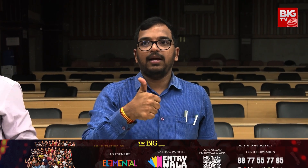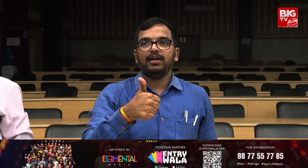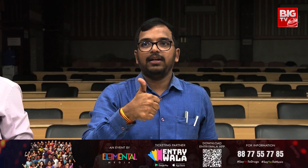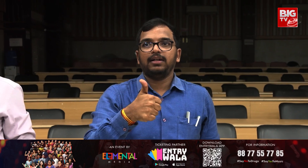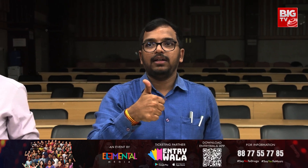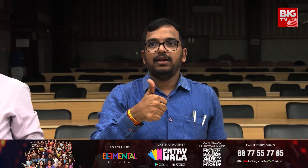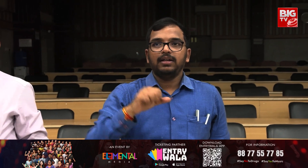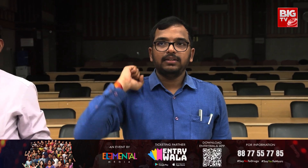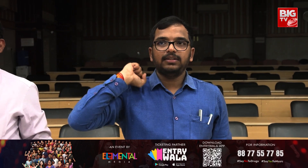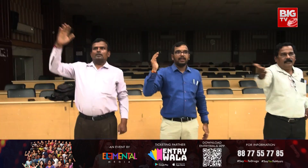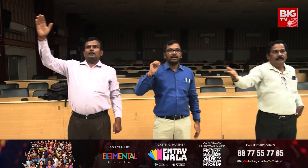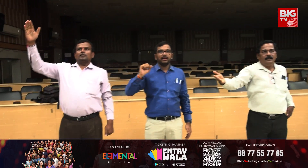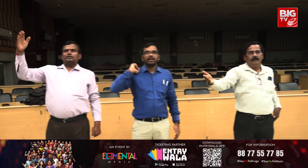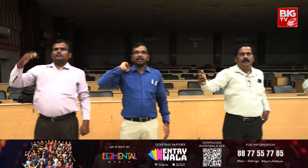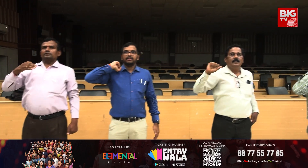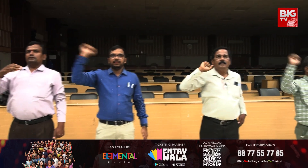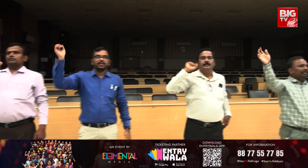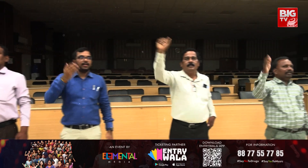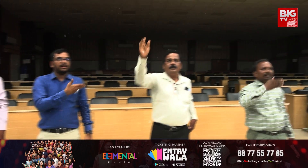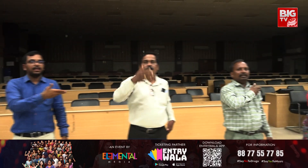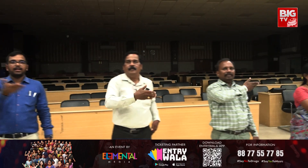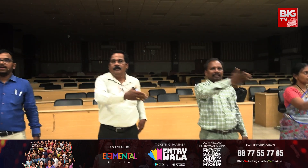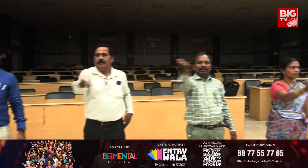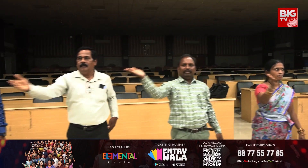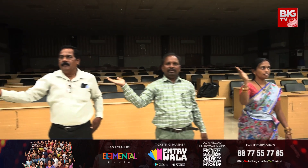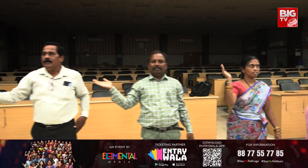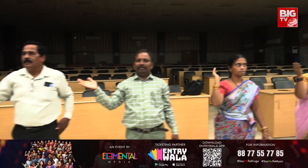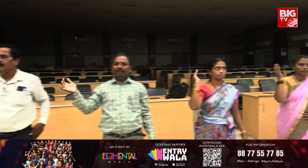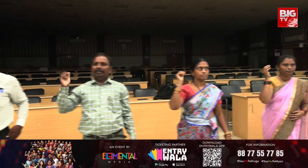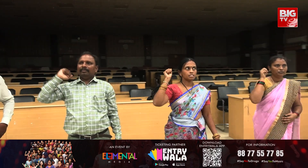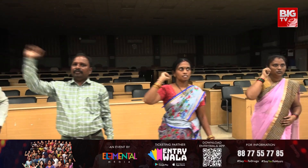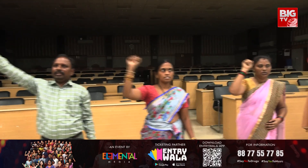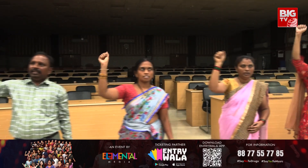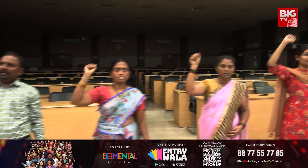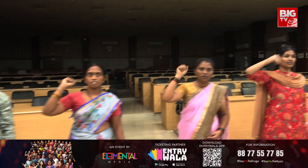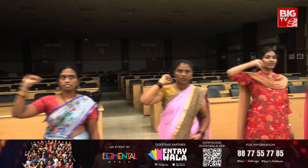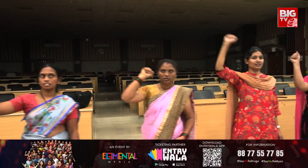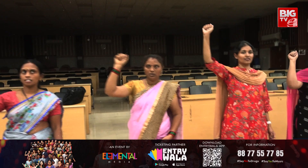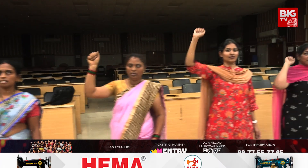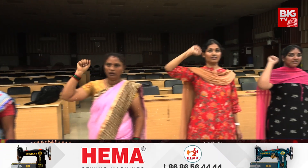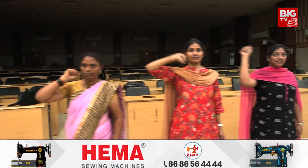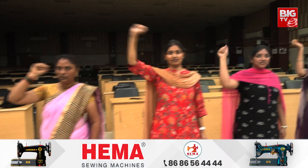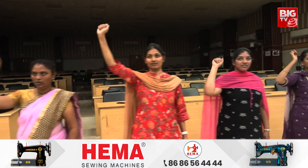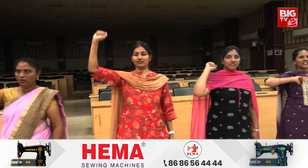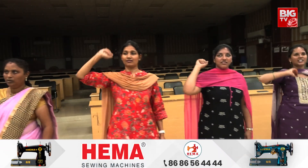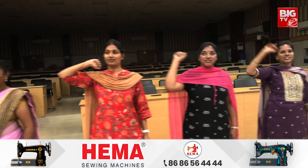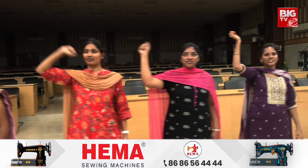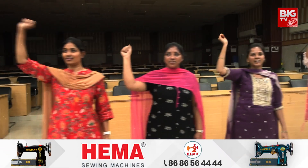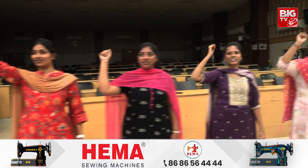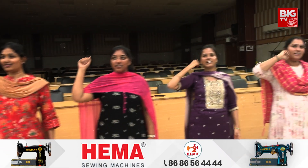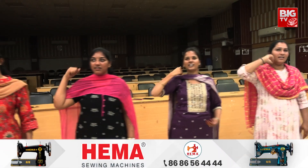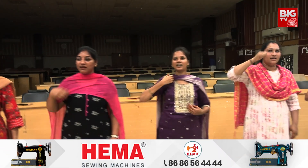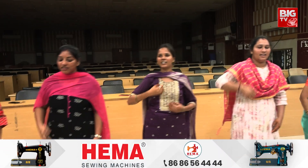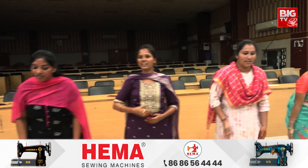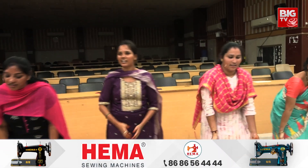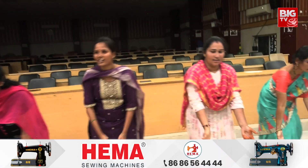కనిపించేలా ప్రదర్శించాలని తెలిపారు. త్వరలోనే జిల్లా పాఠశాలలు, భవితా కేంద్రాలు, ఆరోగ్య శాఖ సిబ్బందికి కూడా ఇదే శిక్షణ ఇవ్వాలని